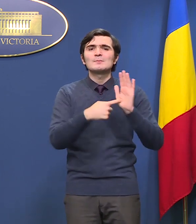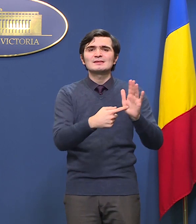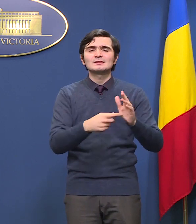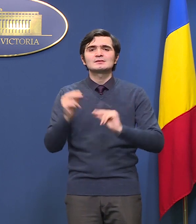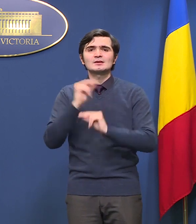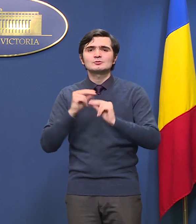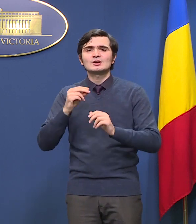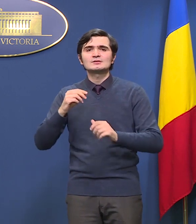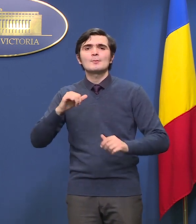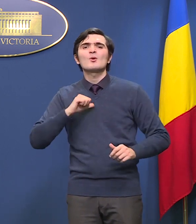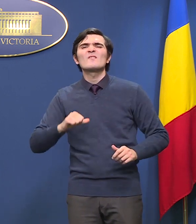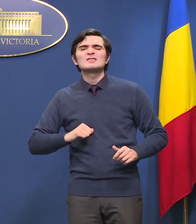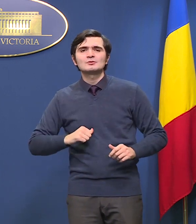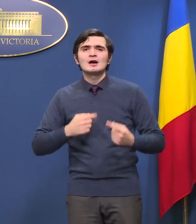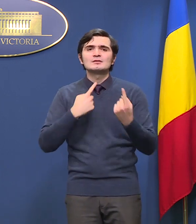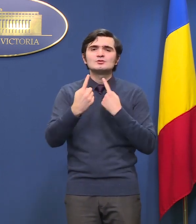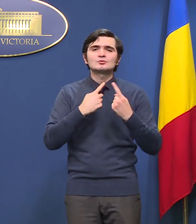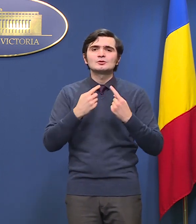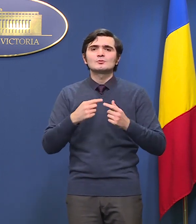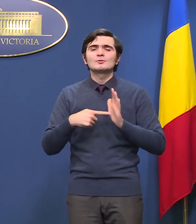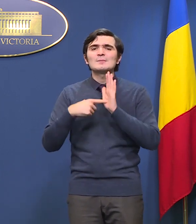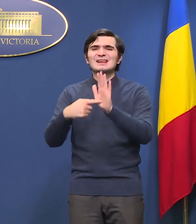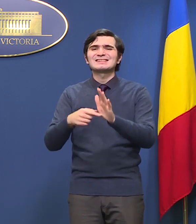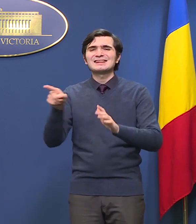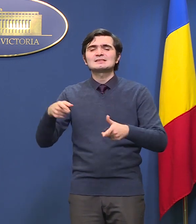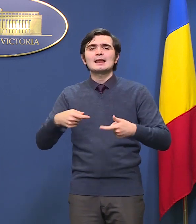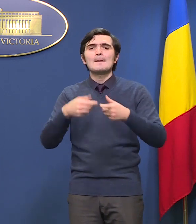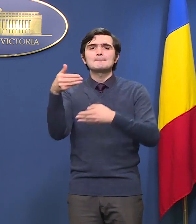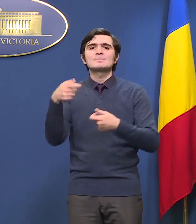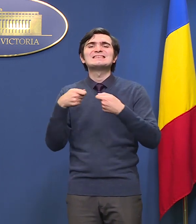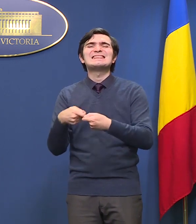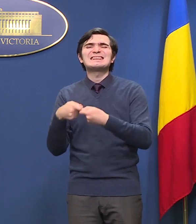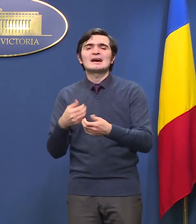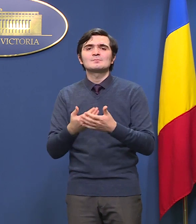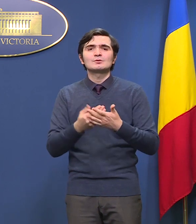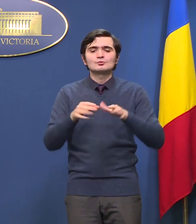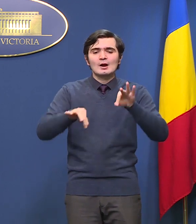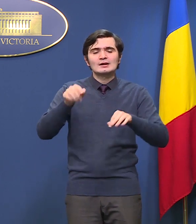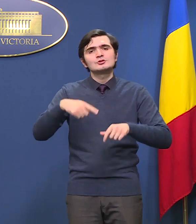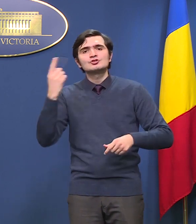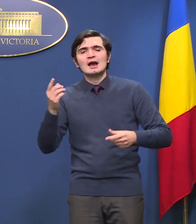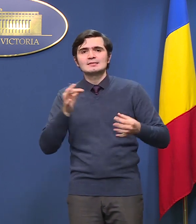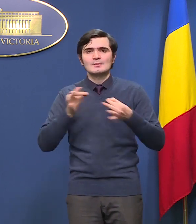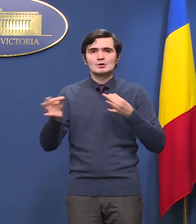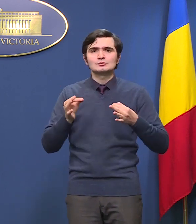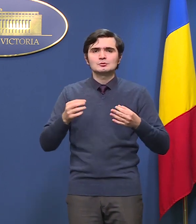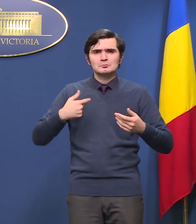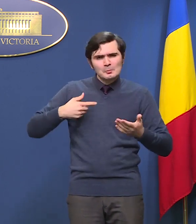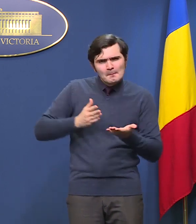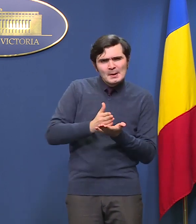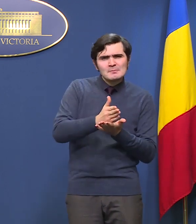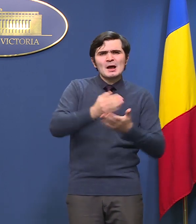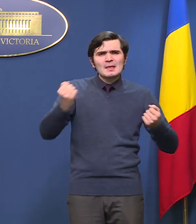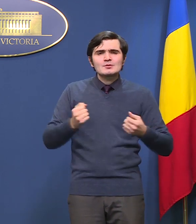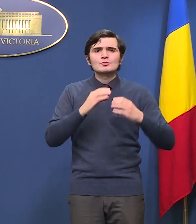cu reprezentanții sindicatelor pentru a identifica și alte măsuri. Suntem într-o intensă comunicare cu Banca